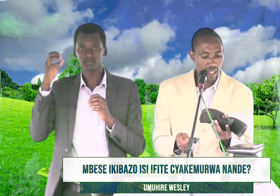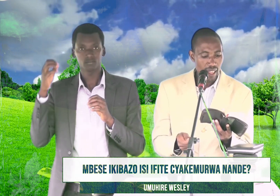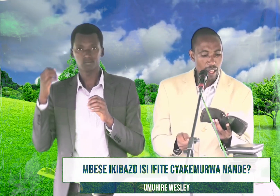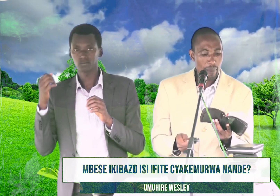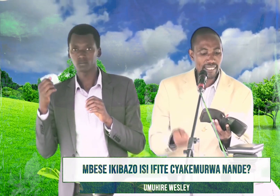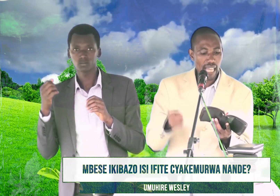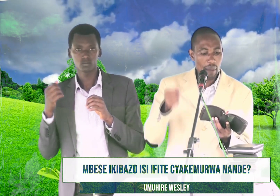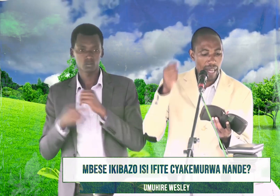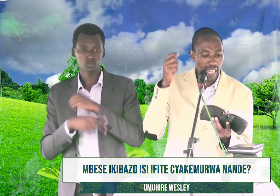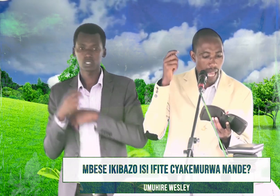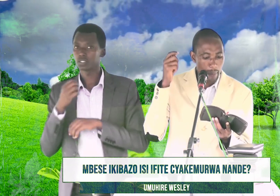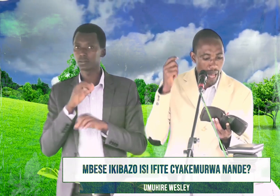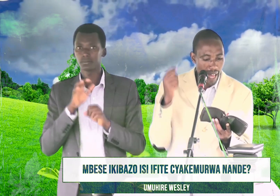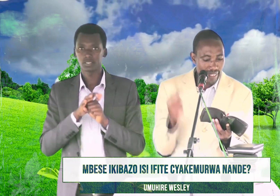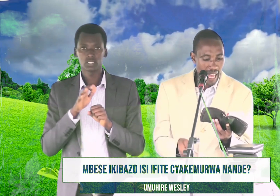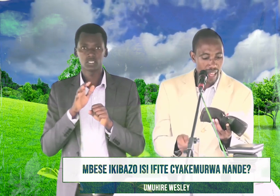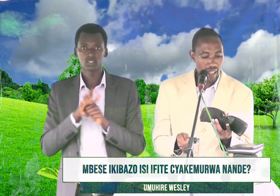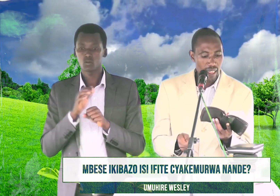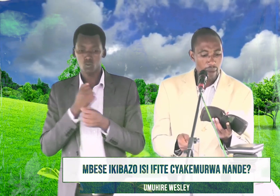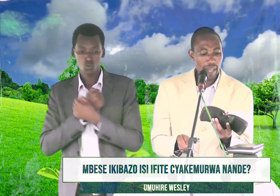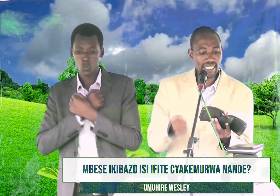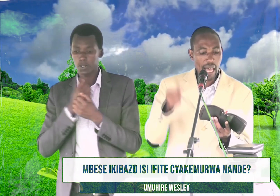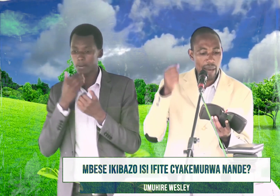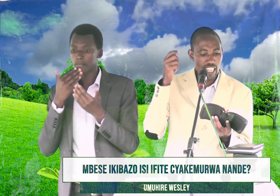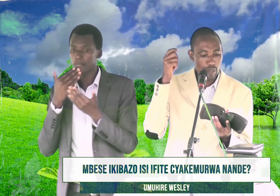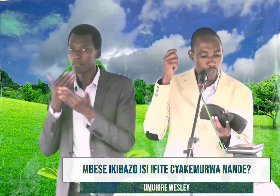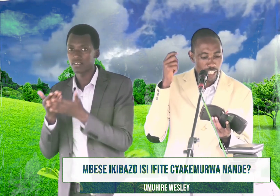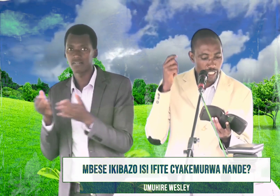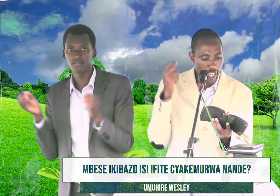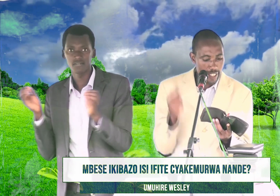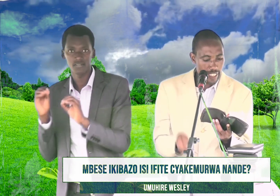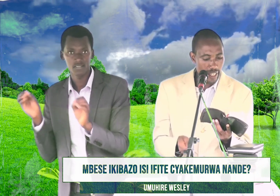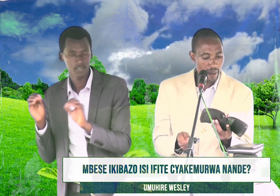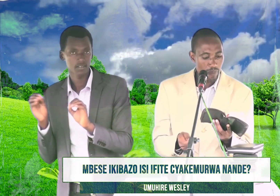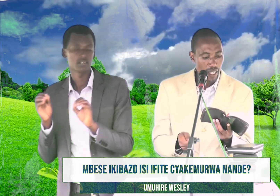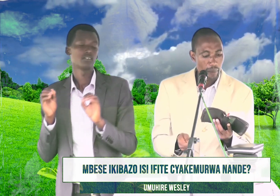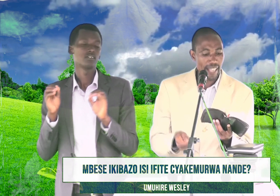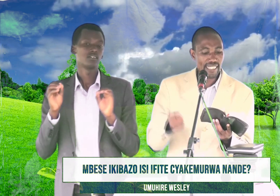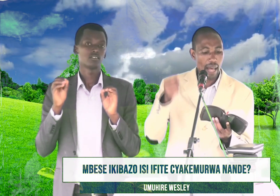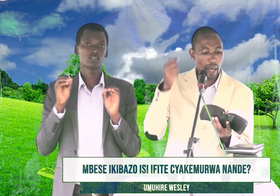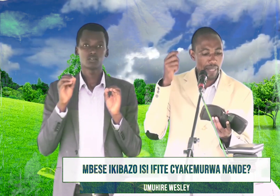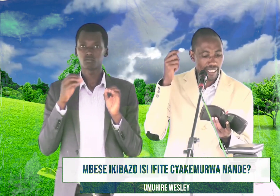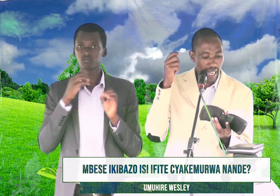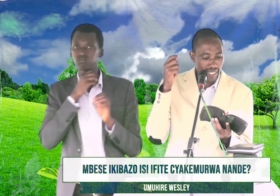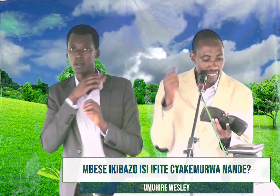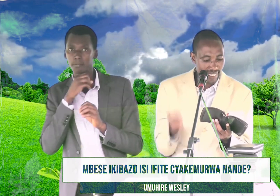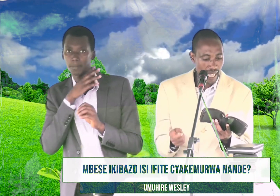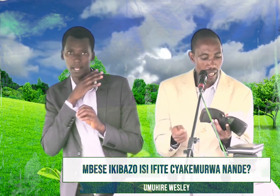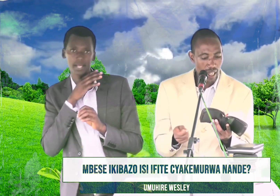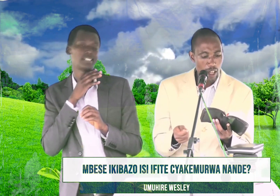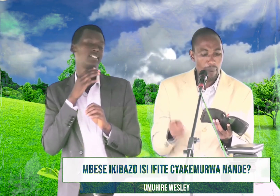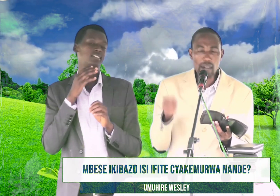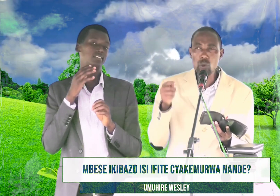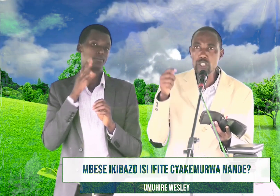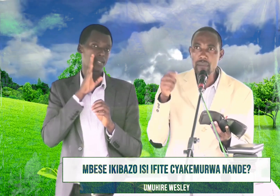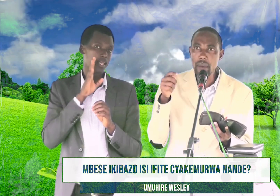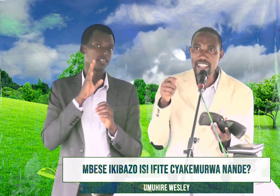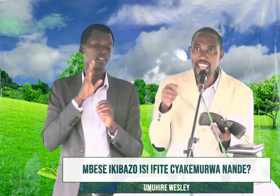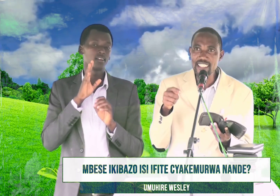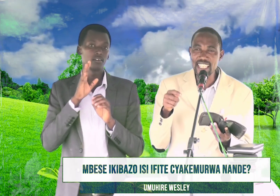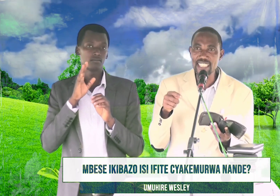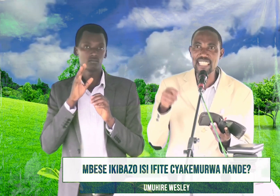ibyiza bazaba bagambana bazaba ari ibyigenge bazaba bikakaza